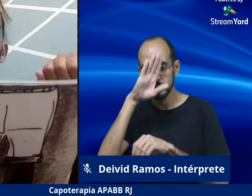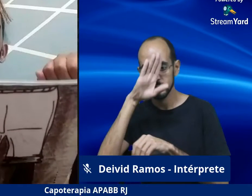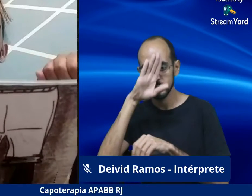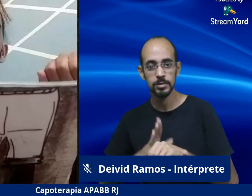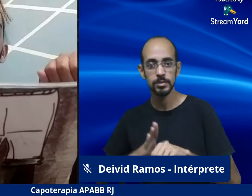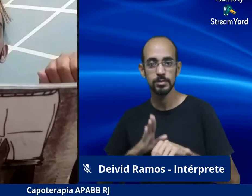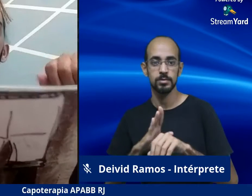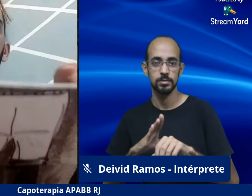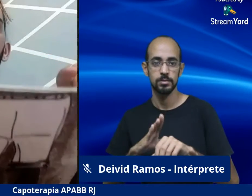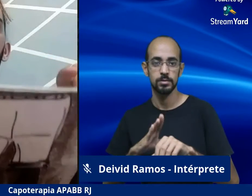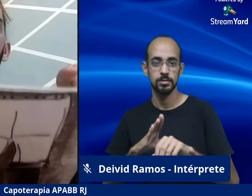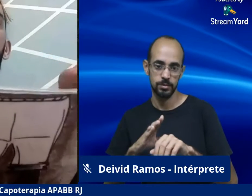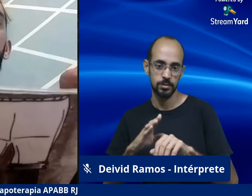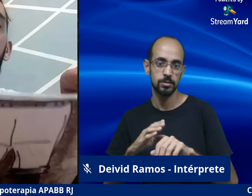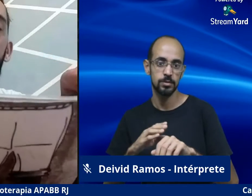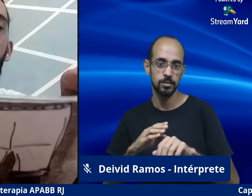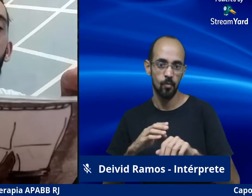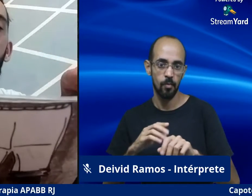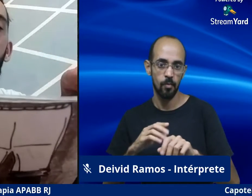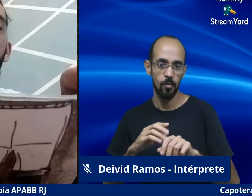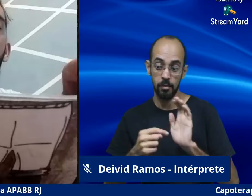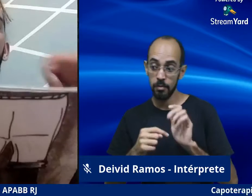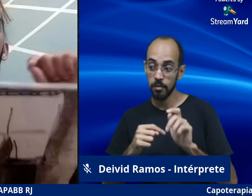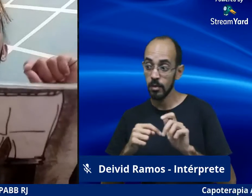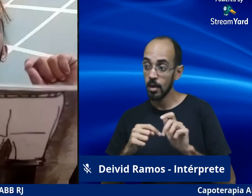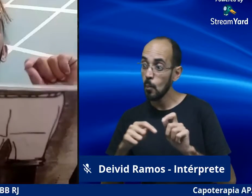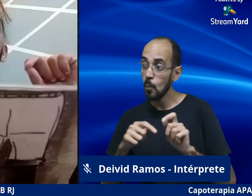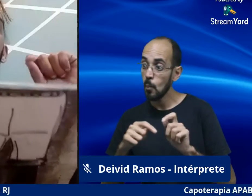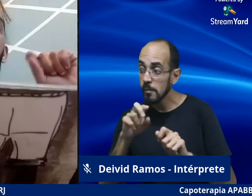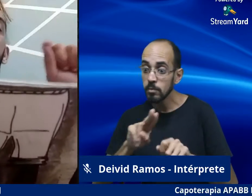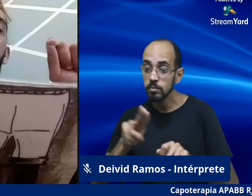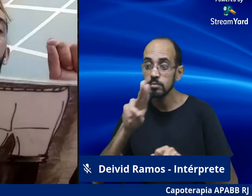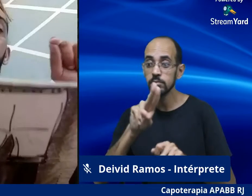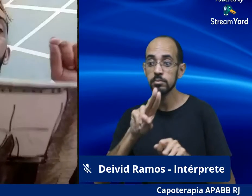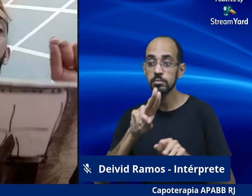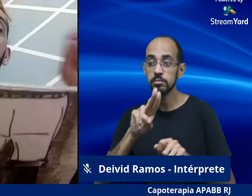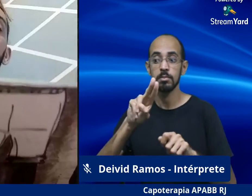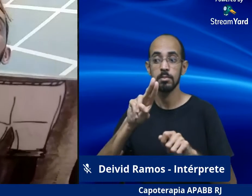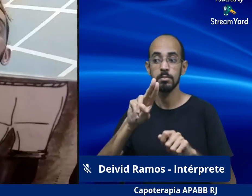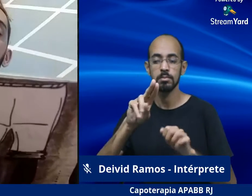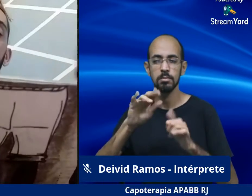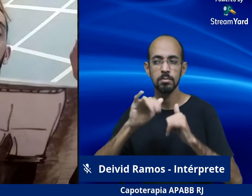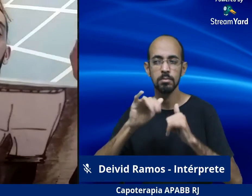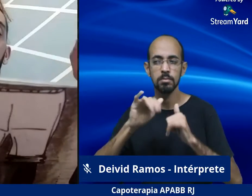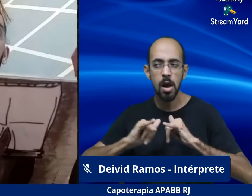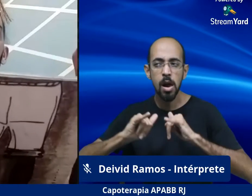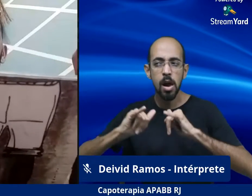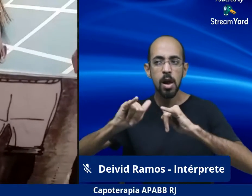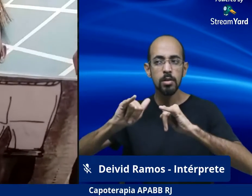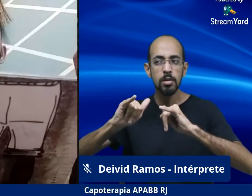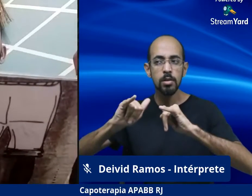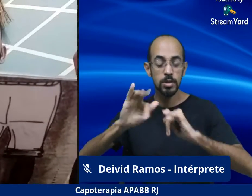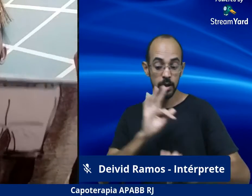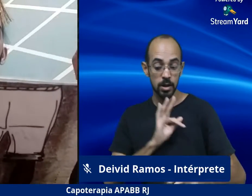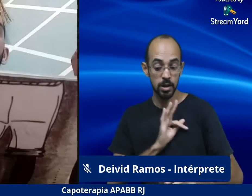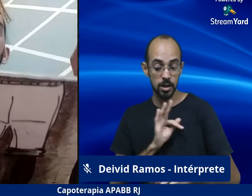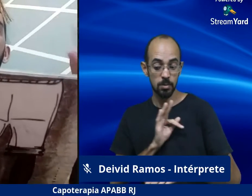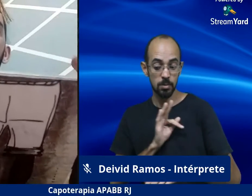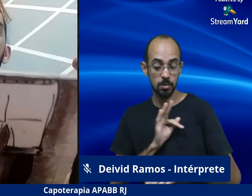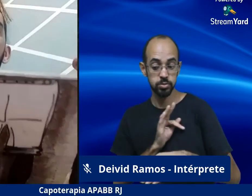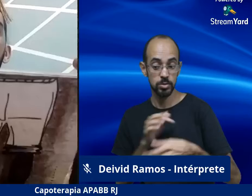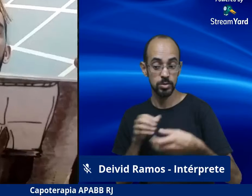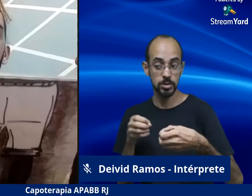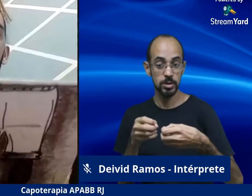feiras. Serviu de sinal para alertar os bambas da polícia que chega,